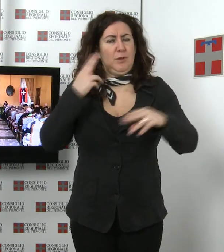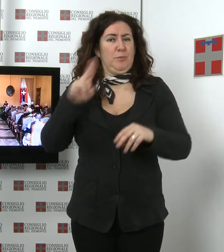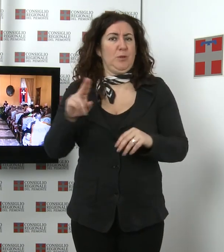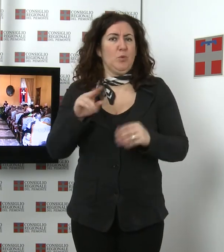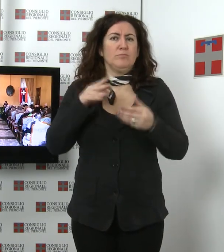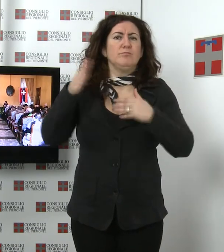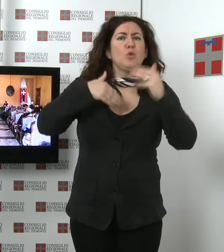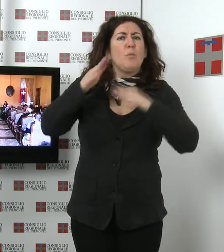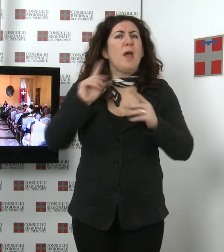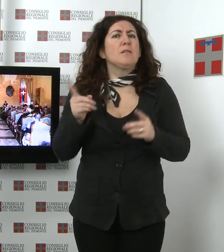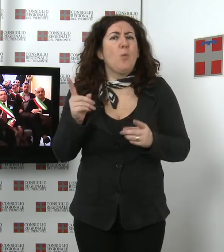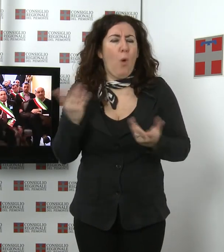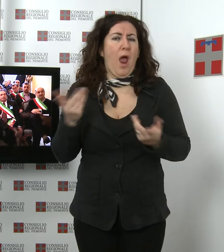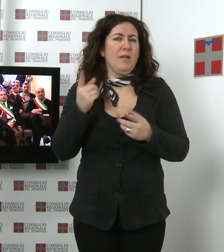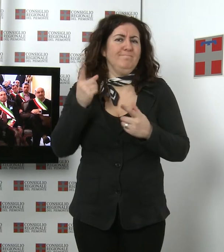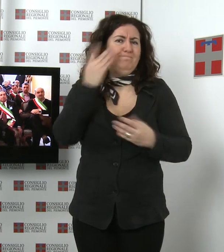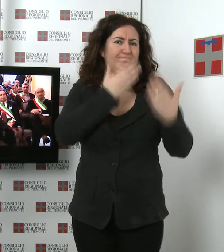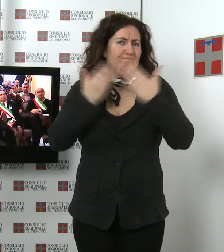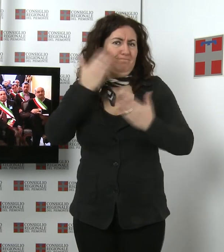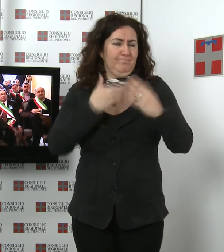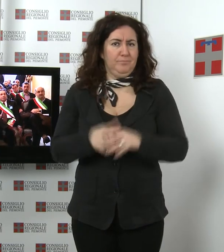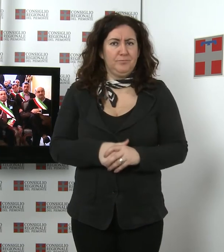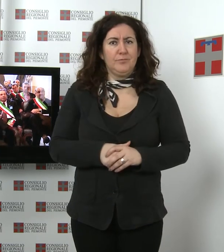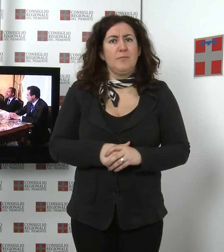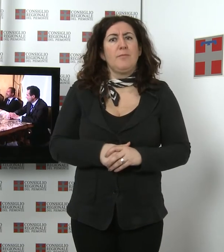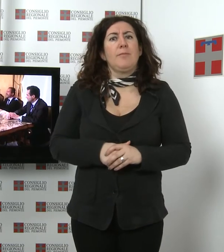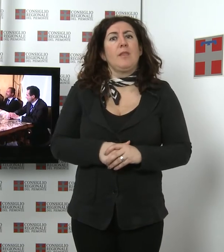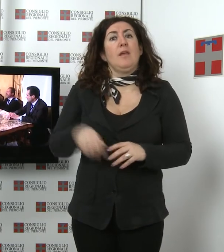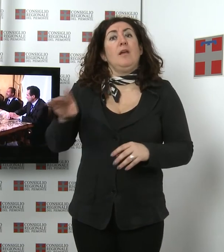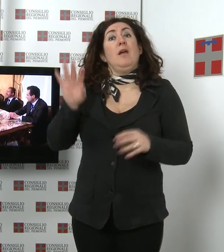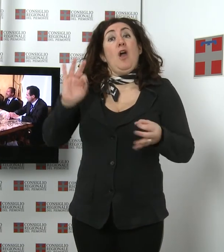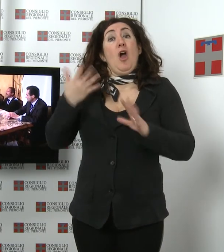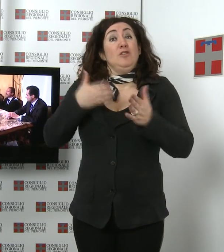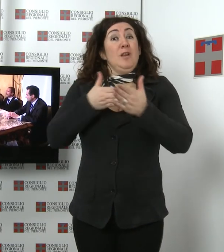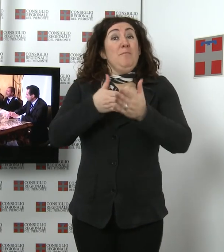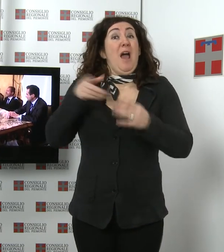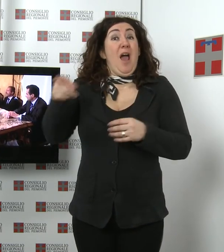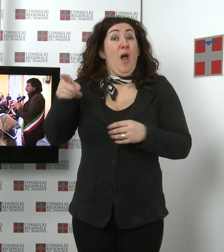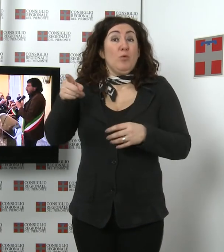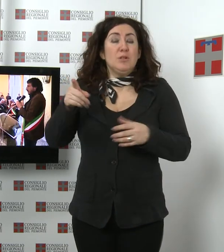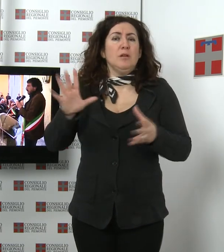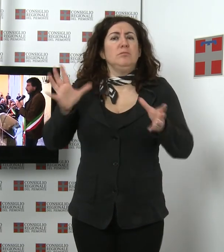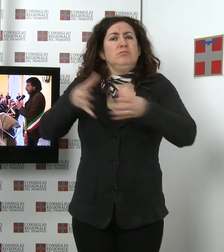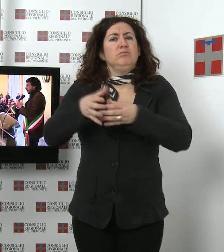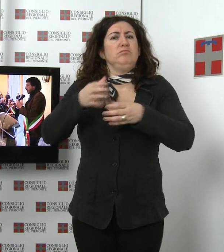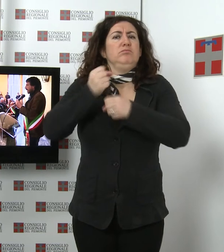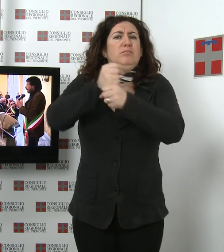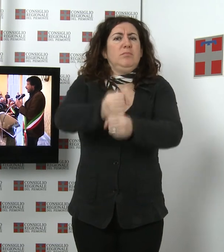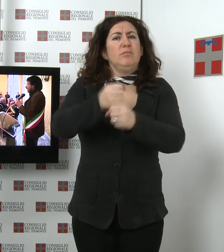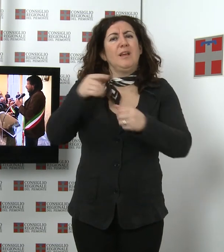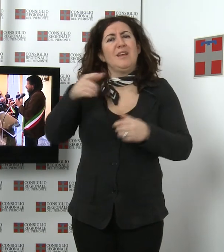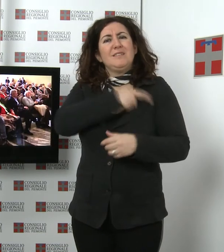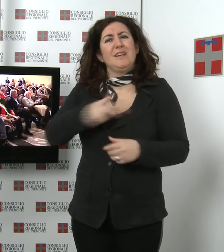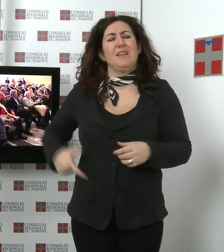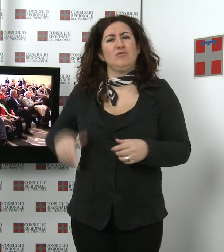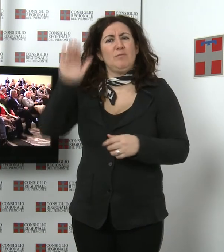In una pausa dei lavori del Consiglio regionale, una delegazione di sindaci di comuni montani è stata ricevuta dall'ufficio di presidenza alla presenza di componenti